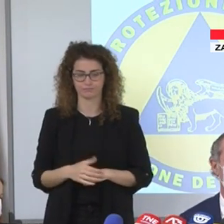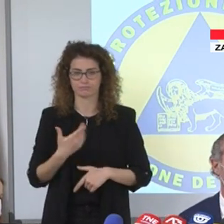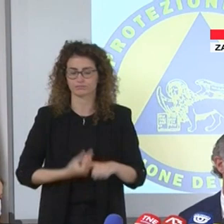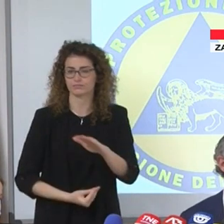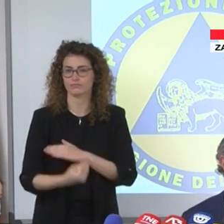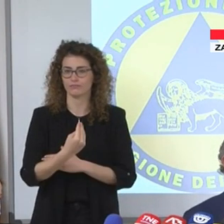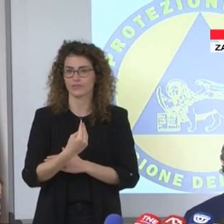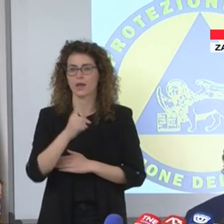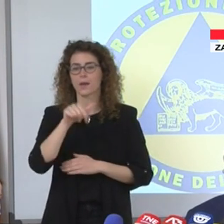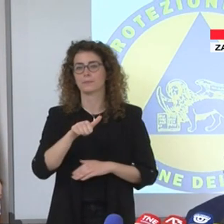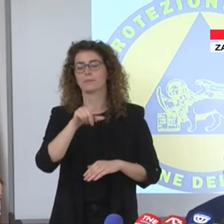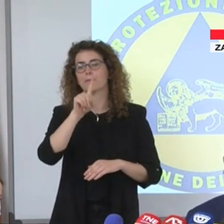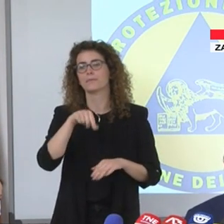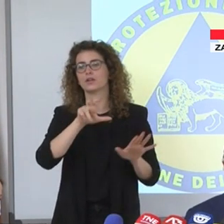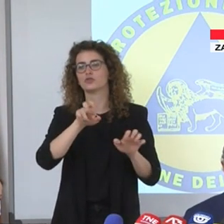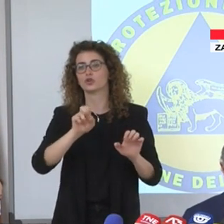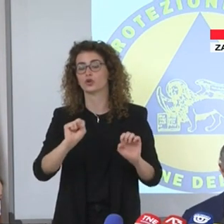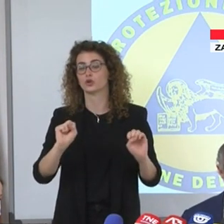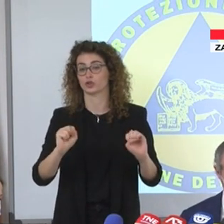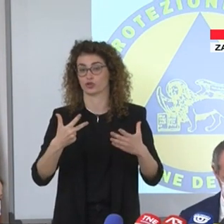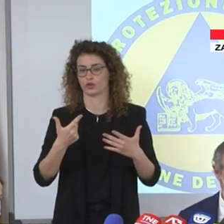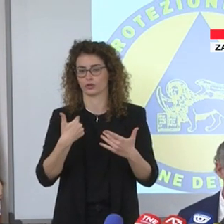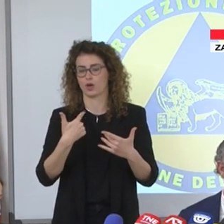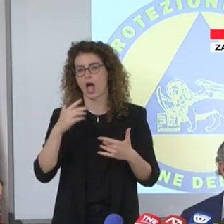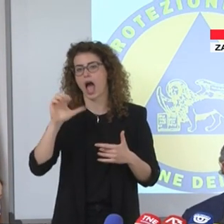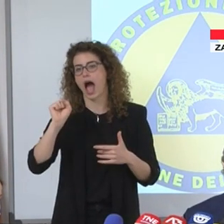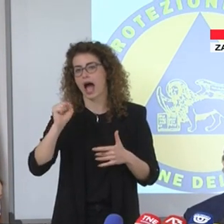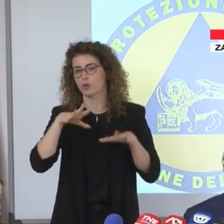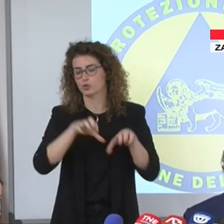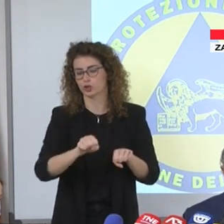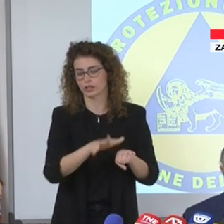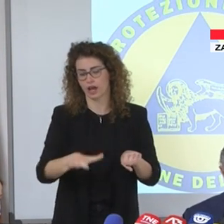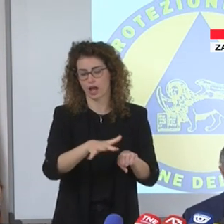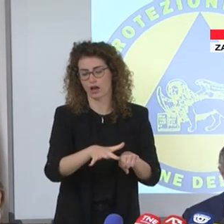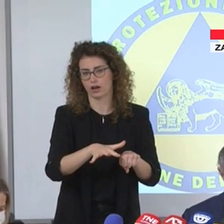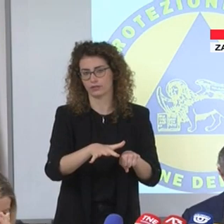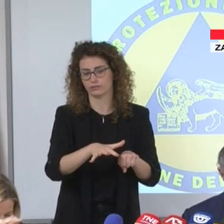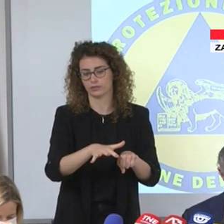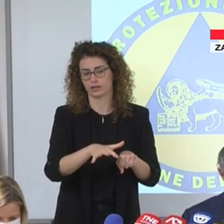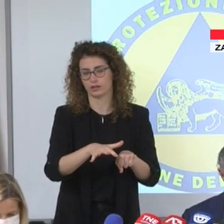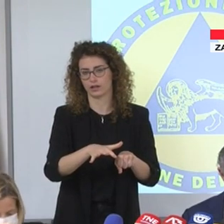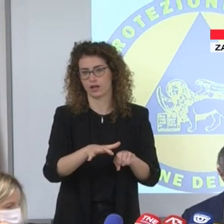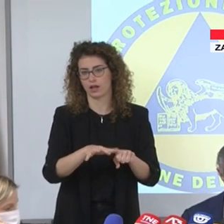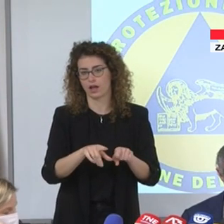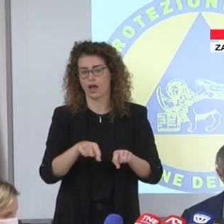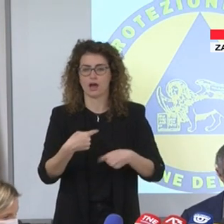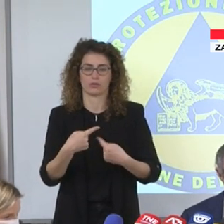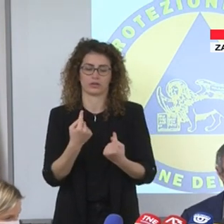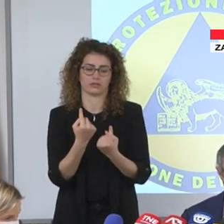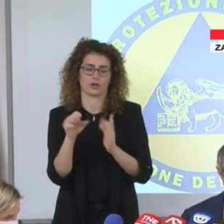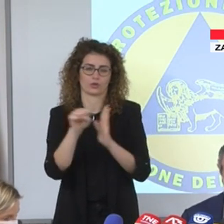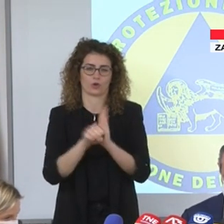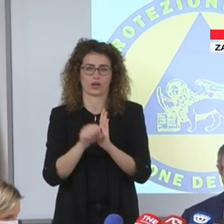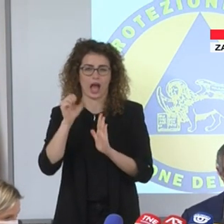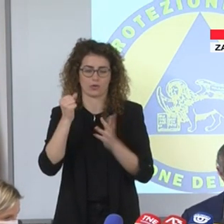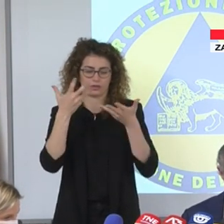nel 18 quando c'erano gli austriaci, e adesso ovviamente lì è finita l'avventura austriaca.